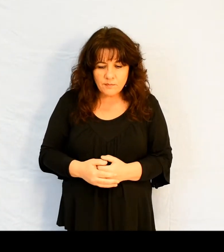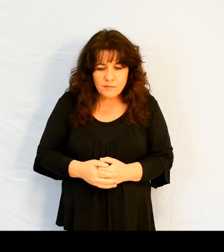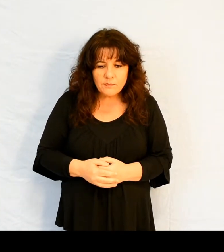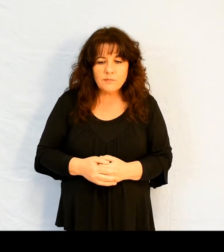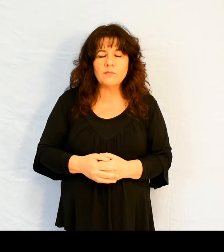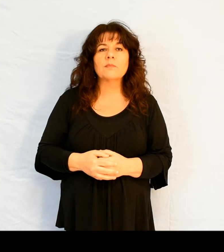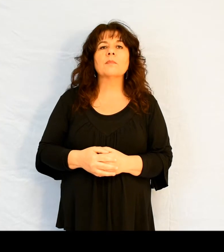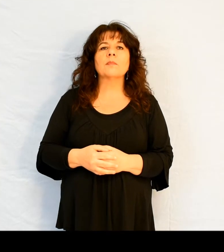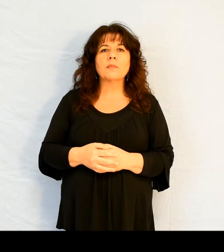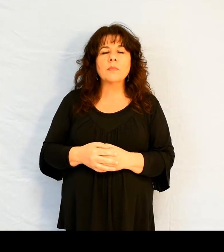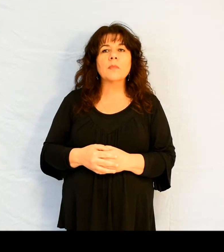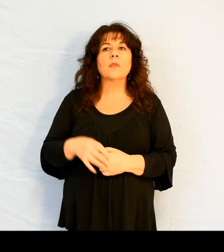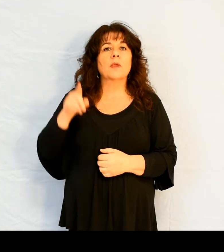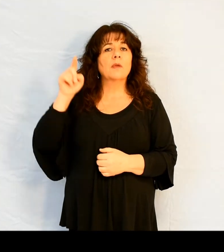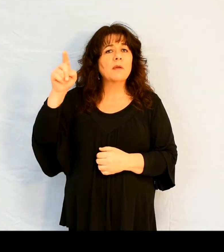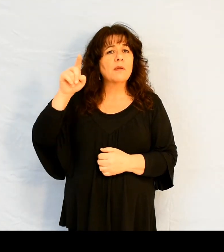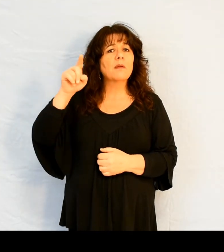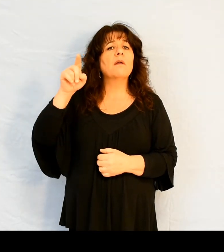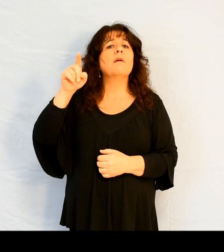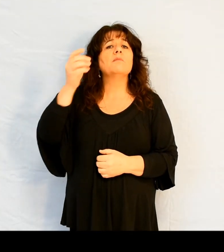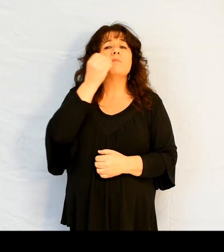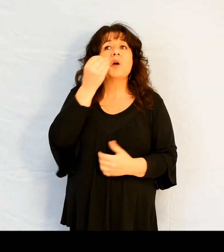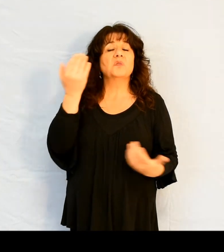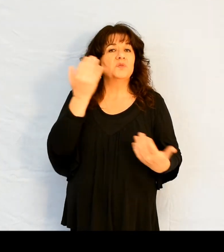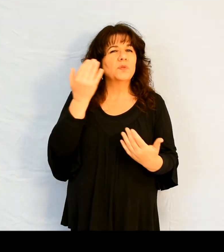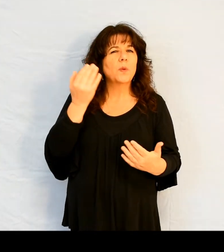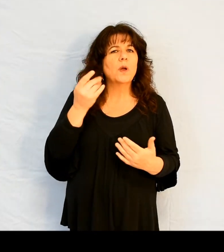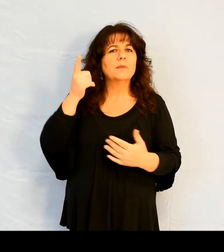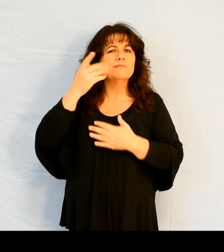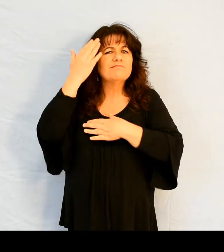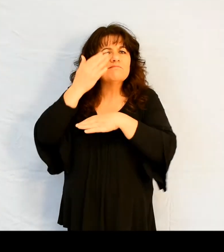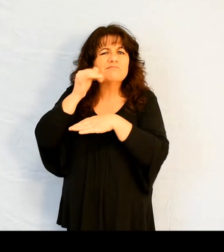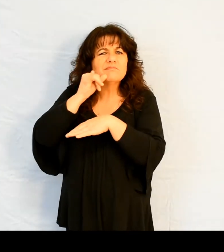Il avait pour nourriture des sauterelles et du miel sauvage.